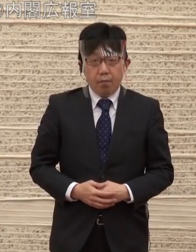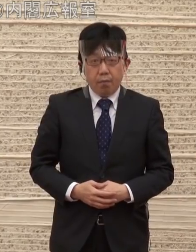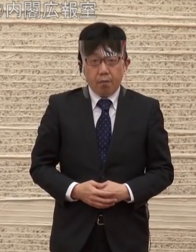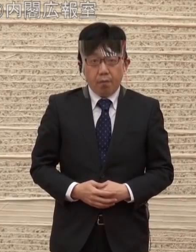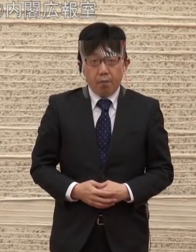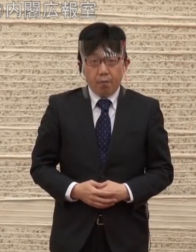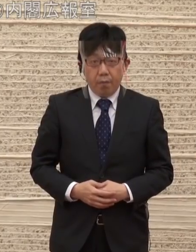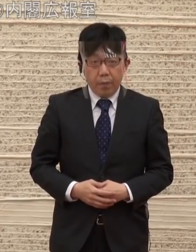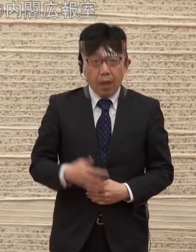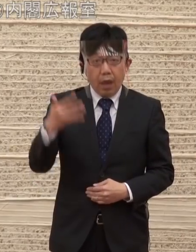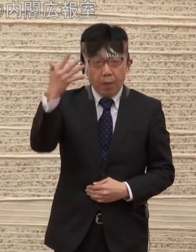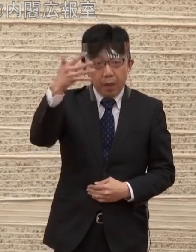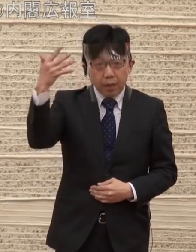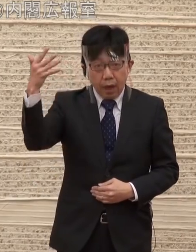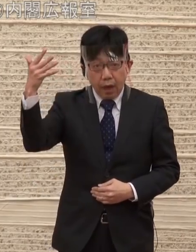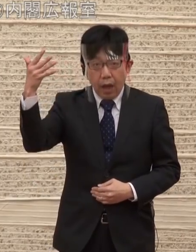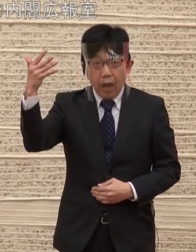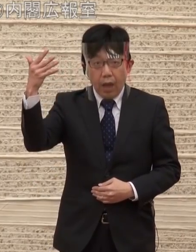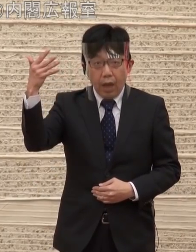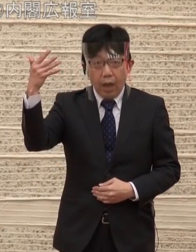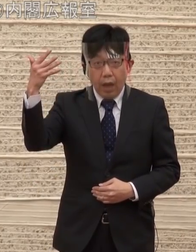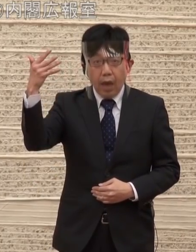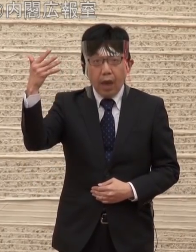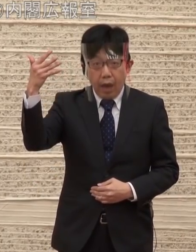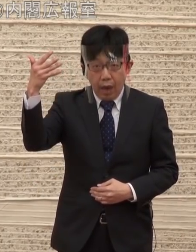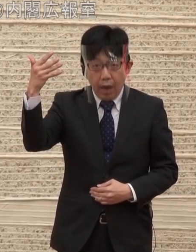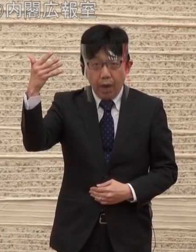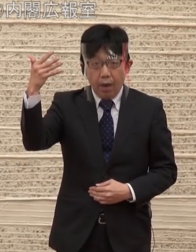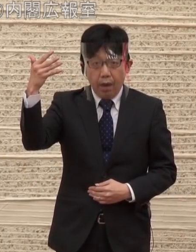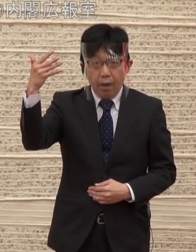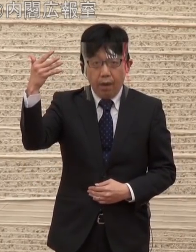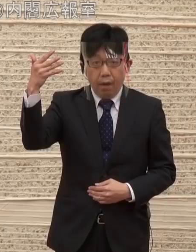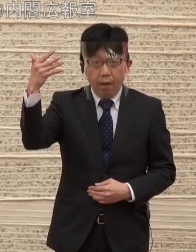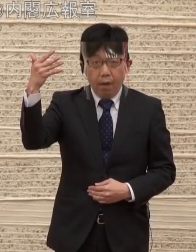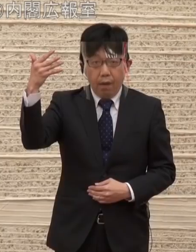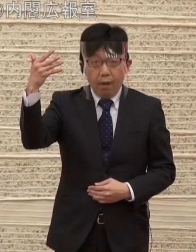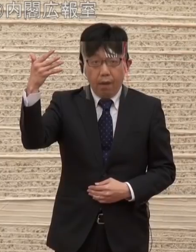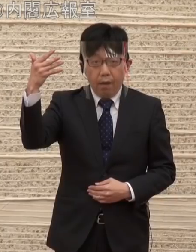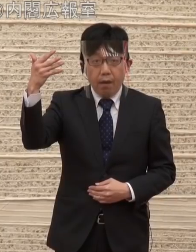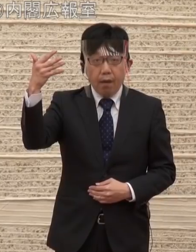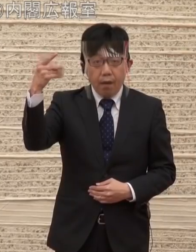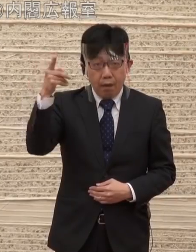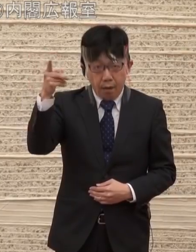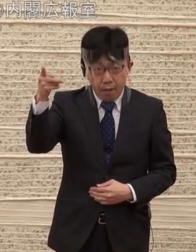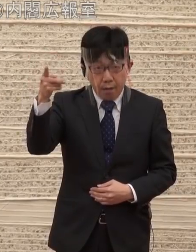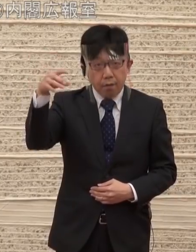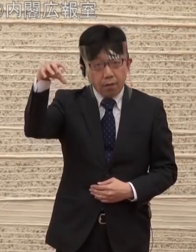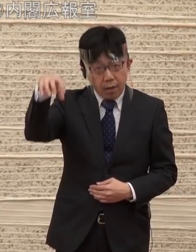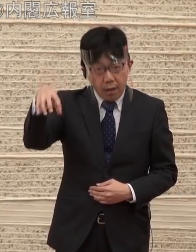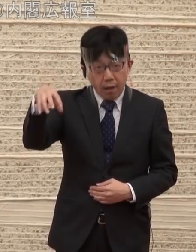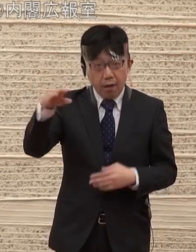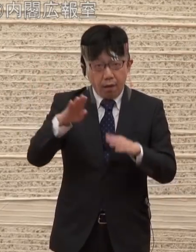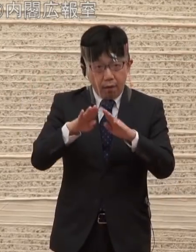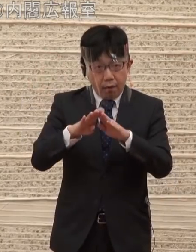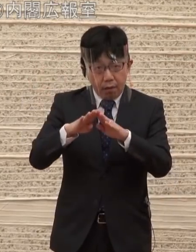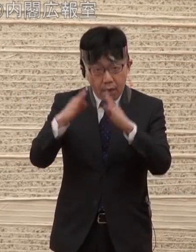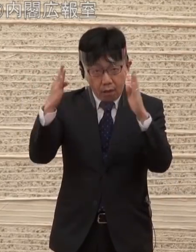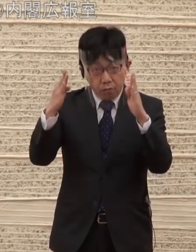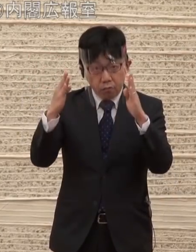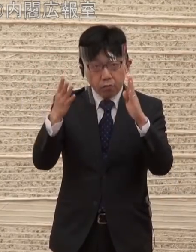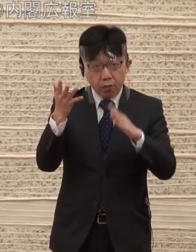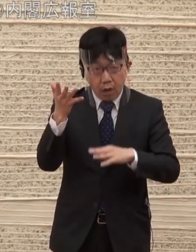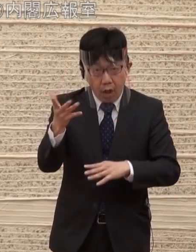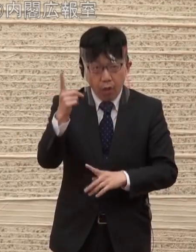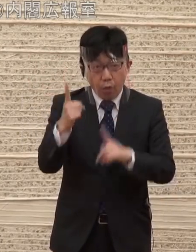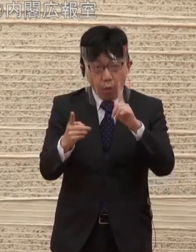米国府がですねええ米国で実際に開催することもですね hey含めて今な